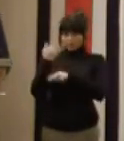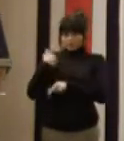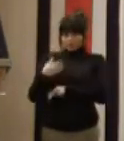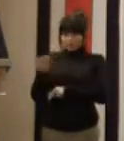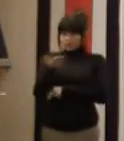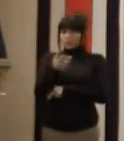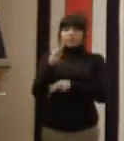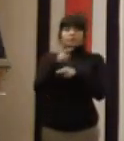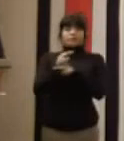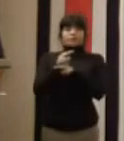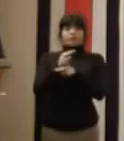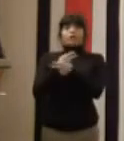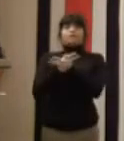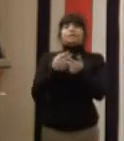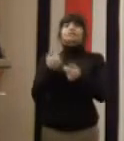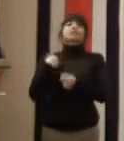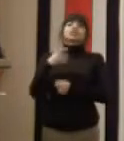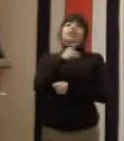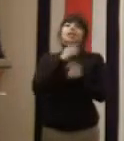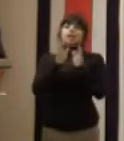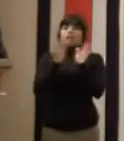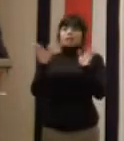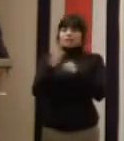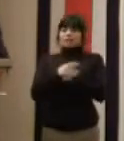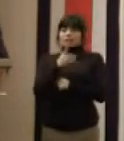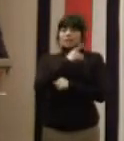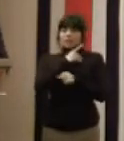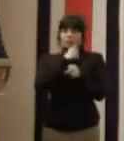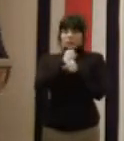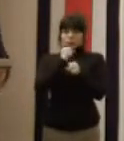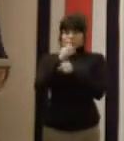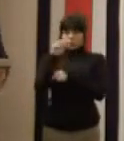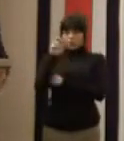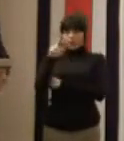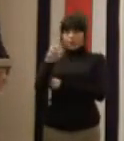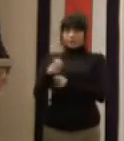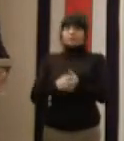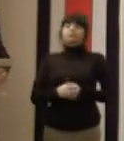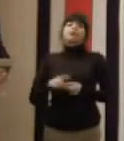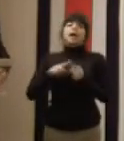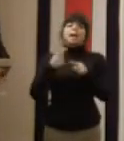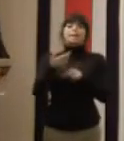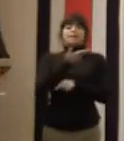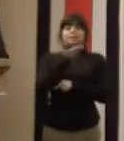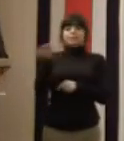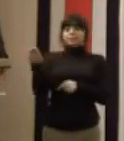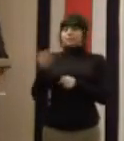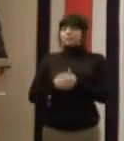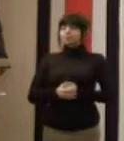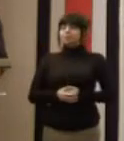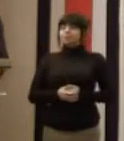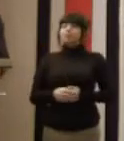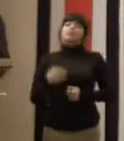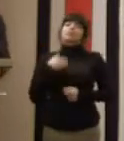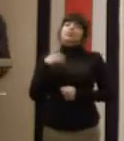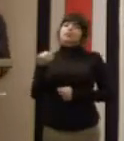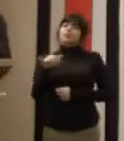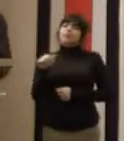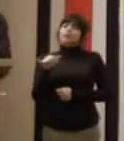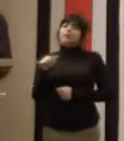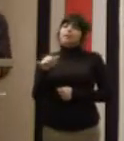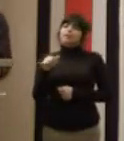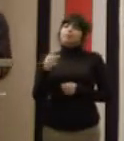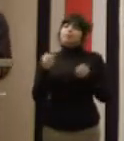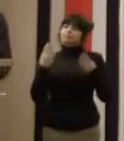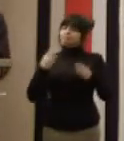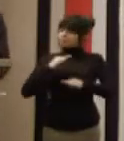señores rectores, señor director general, director ejecutivo de CONARE, amigas y amigos, yo también con